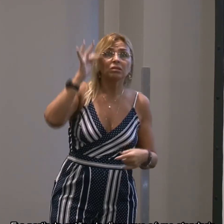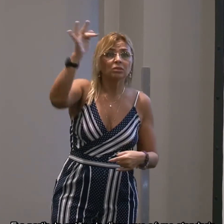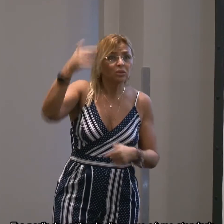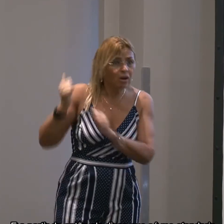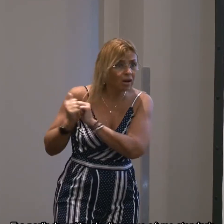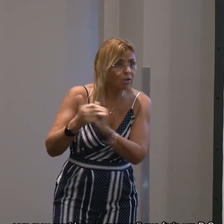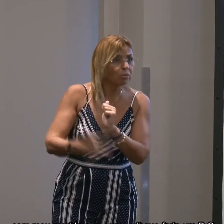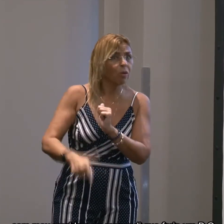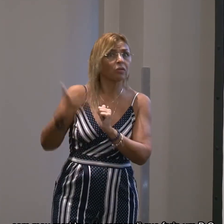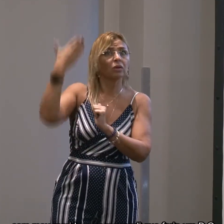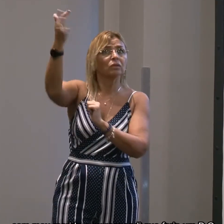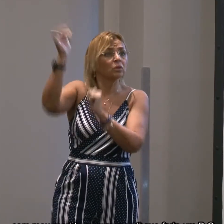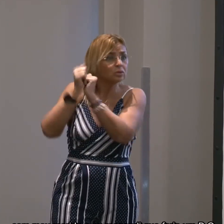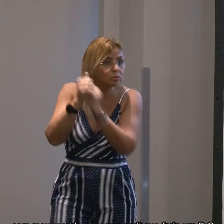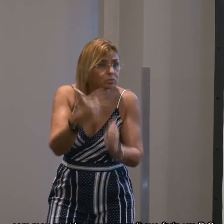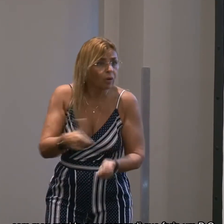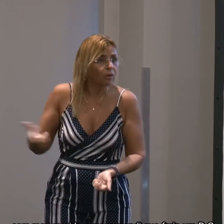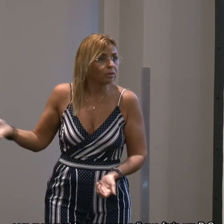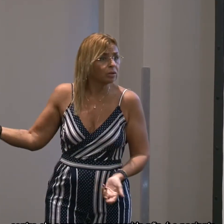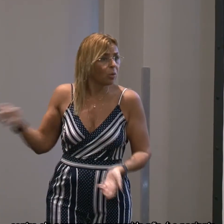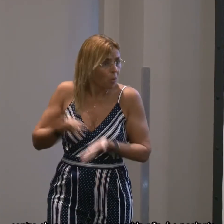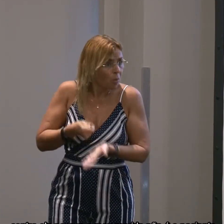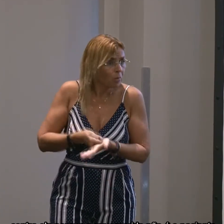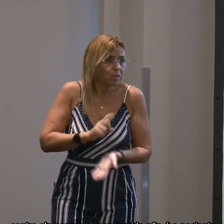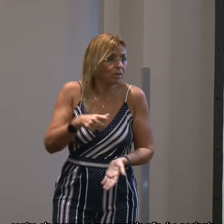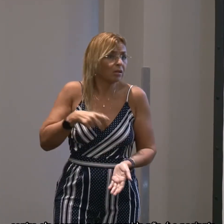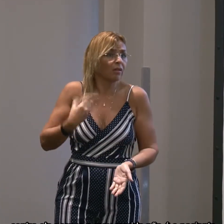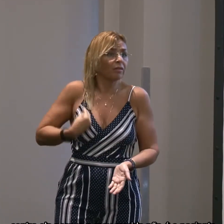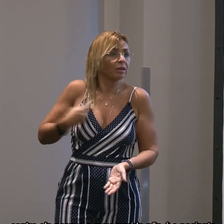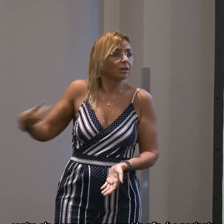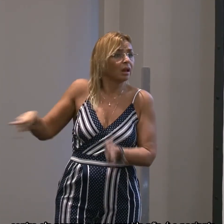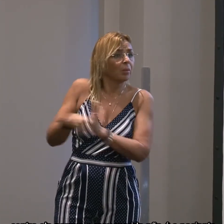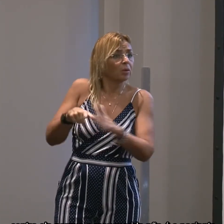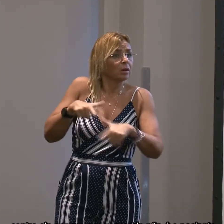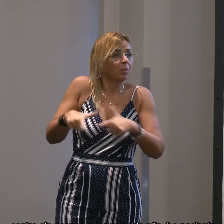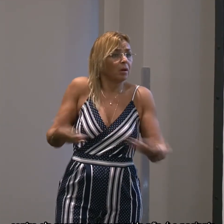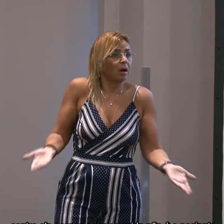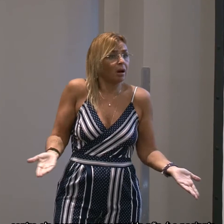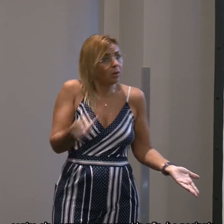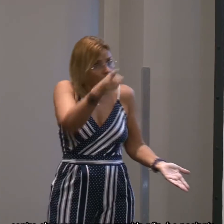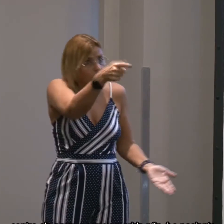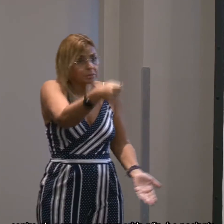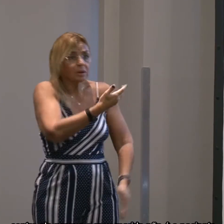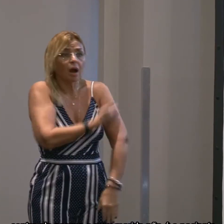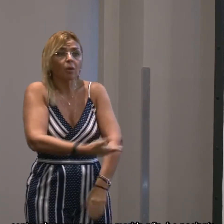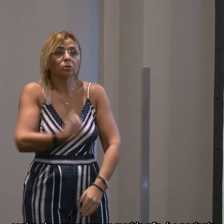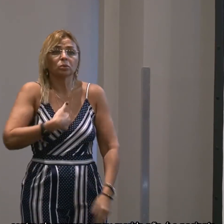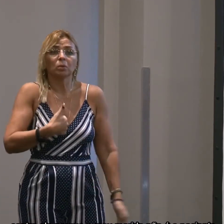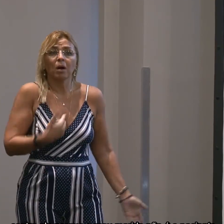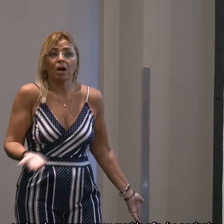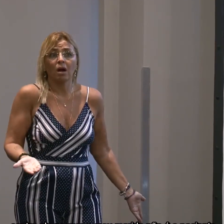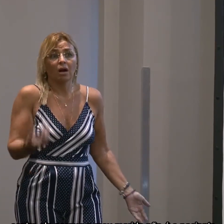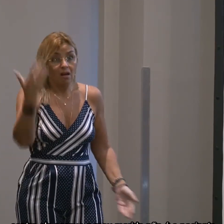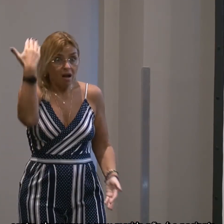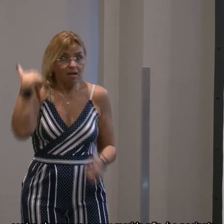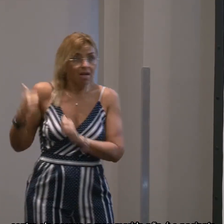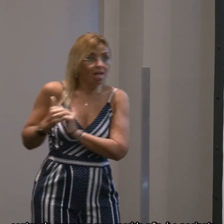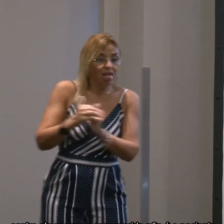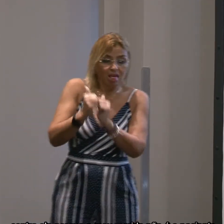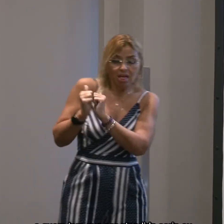só me atenderia com meu marido. Eu falei, então eu vou fazer um BO com relação, eu vou fazer um BO contra o senhor, porque ele não é o paciente, quem tem